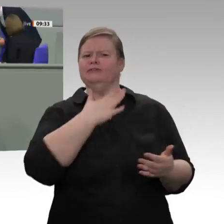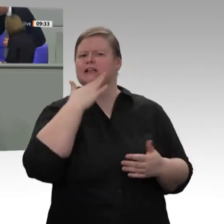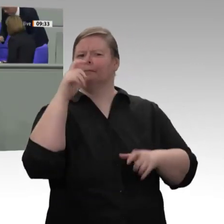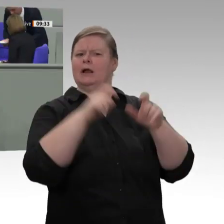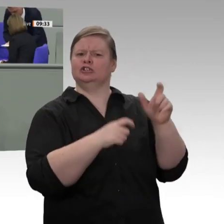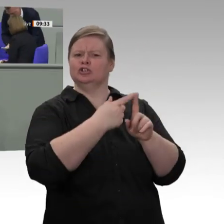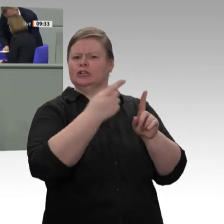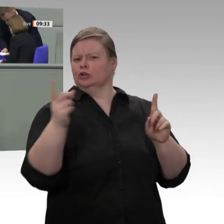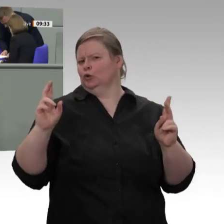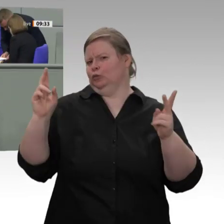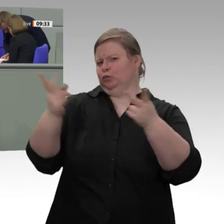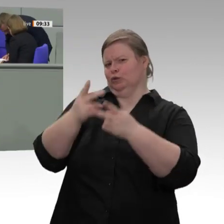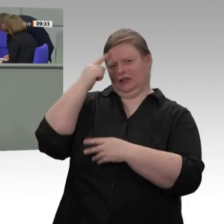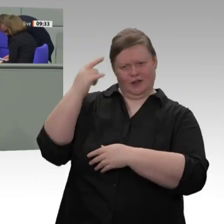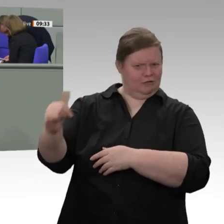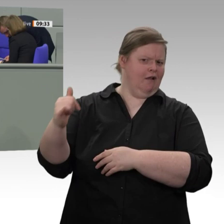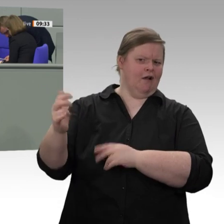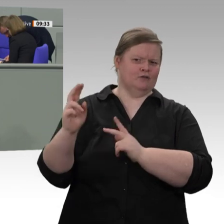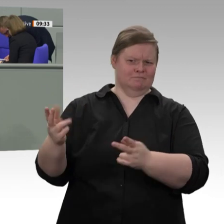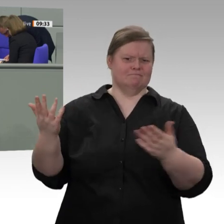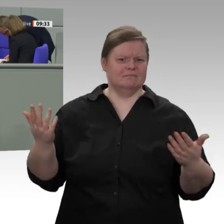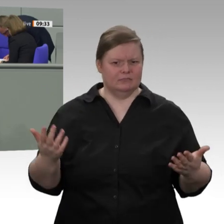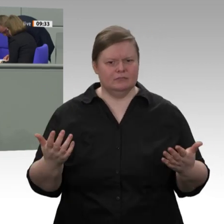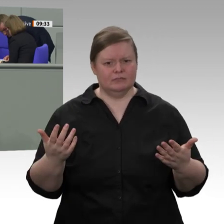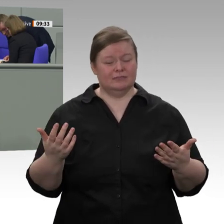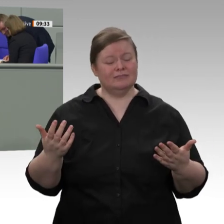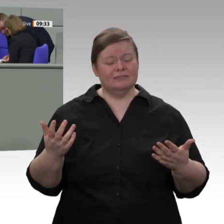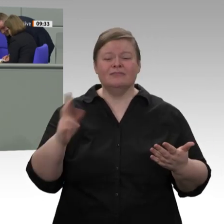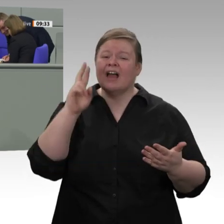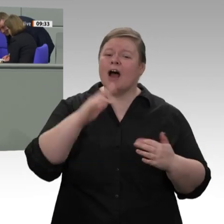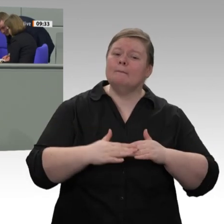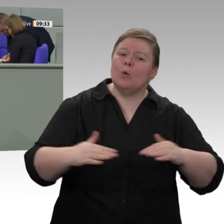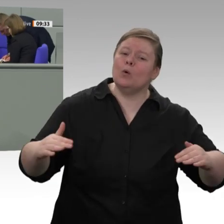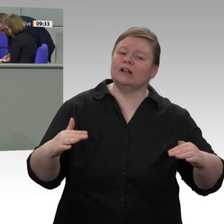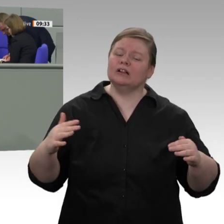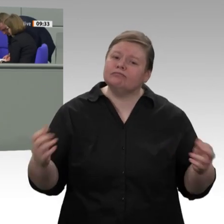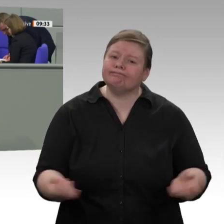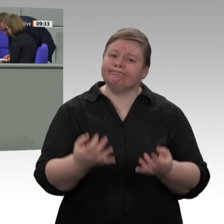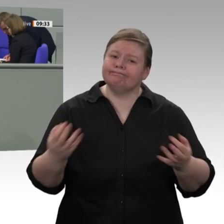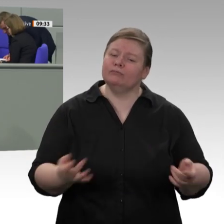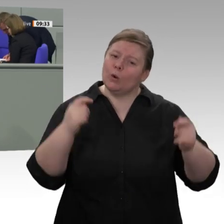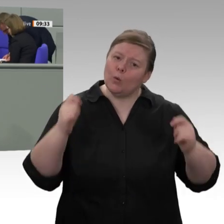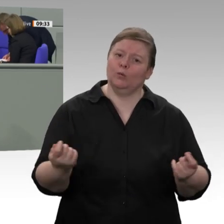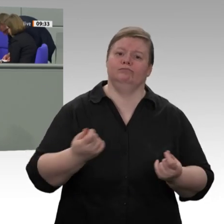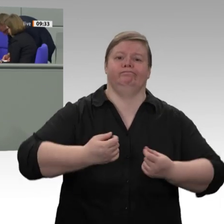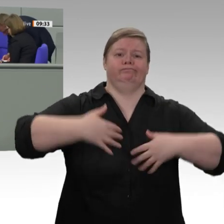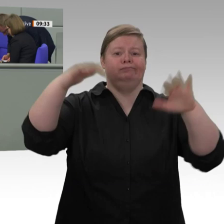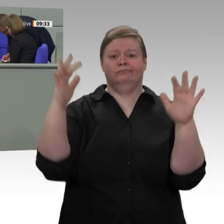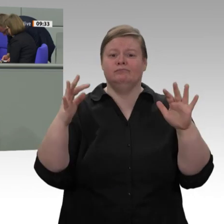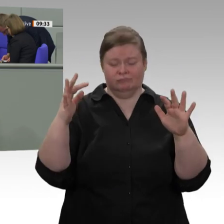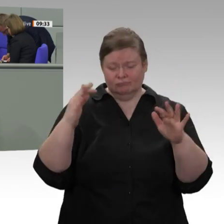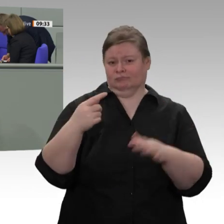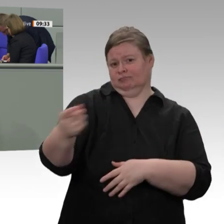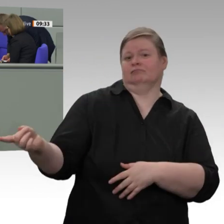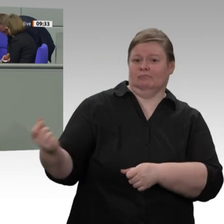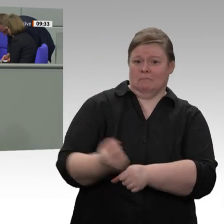wir Sozialdemokratinnen sind stolz, einer Partei anzugehören, die von Anfang an gegen Rassismus und rechtes Gedankengut